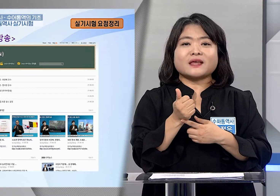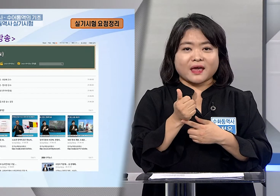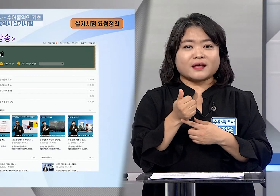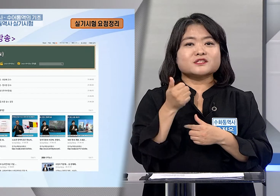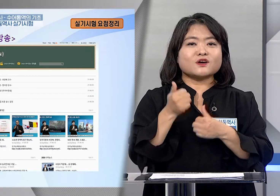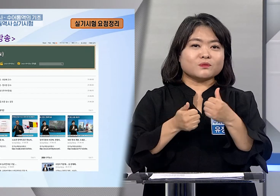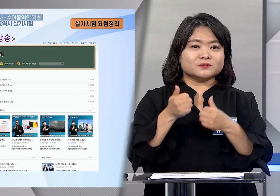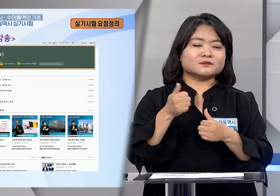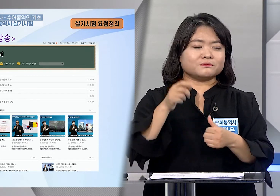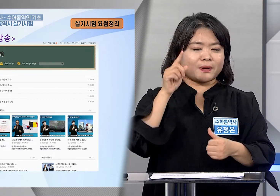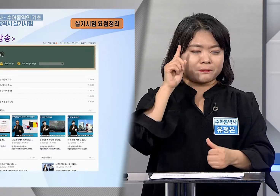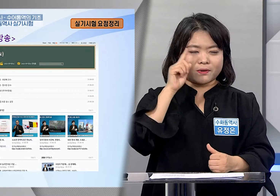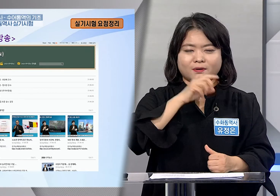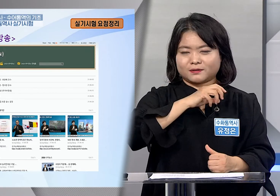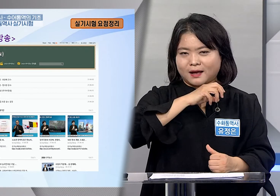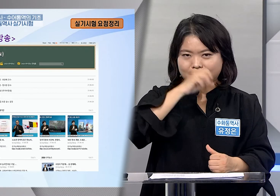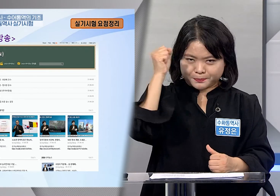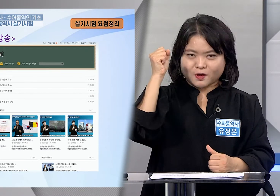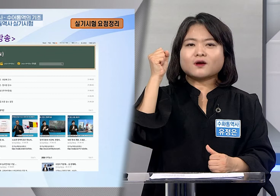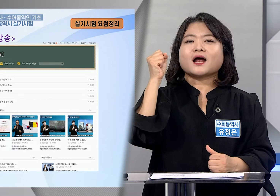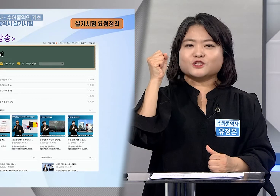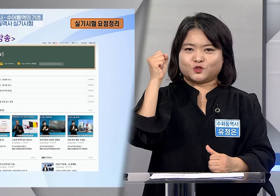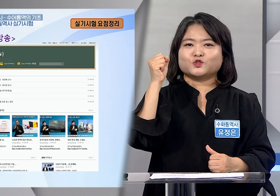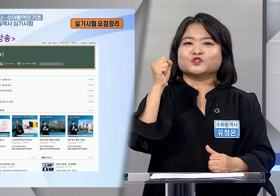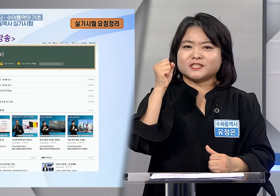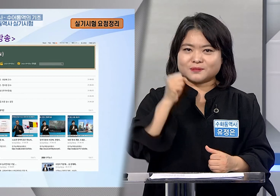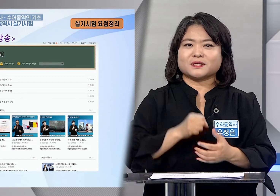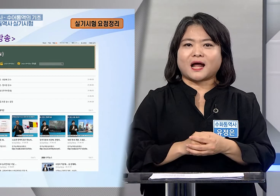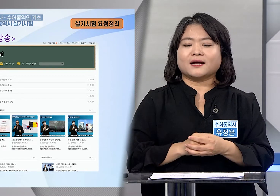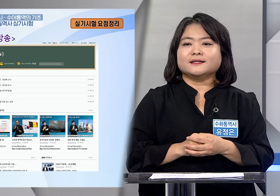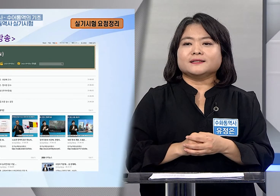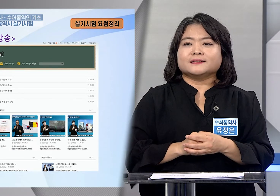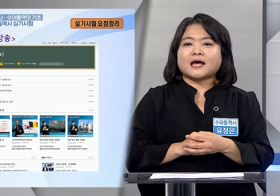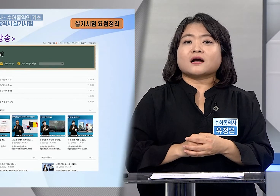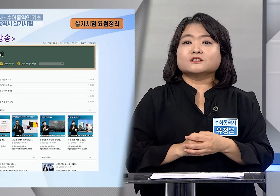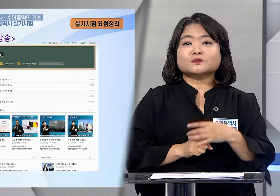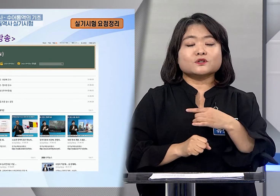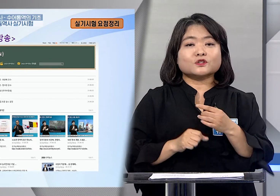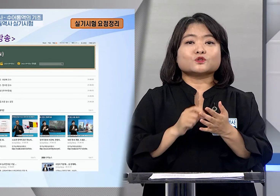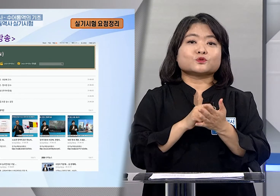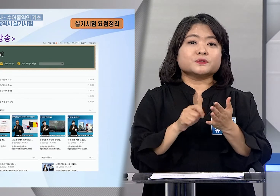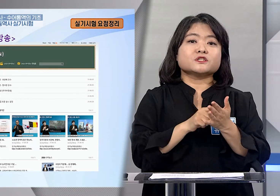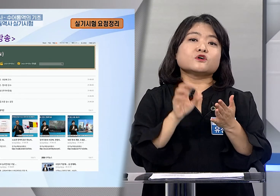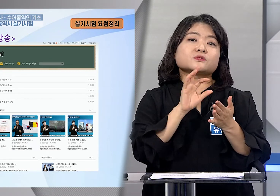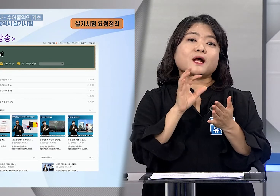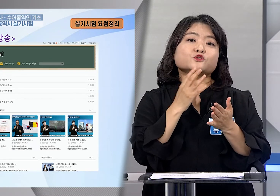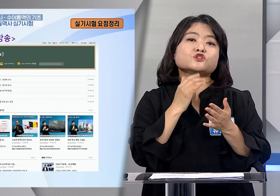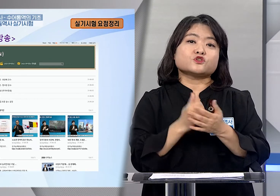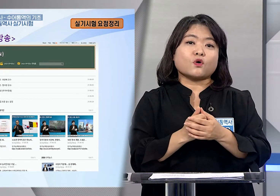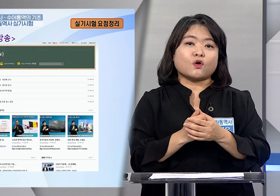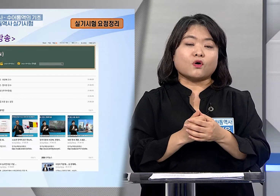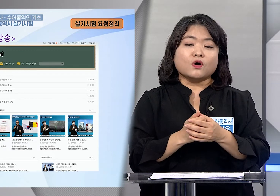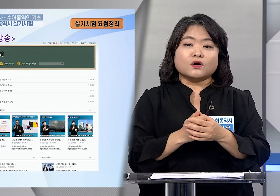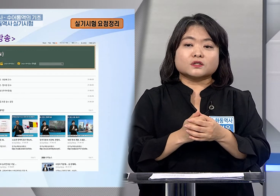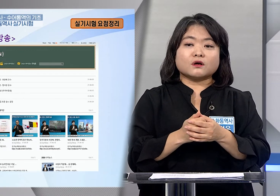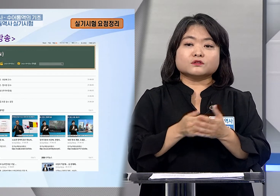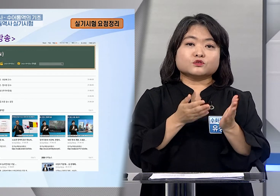네, 시험은 100% 합격할 수 있습니다. 자, 그리고 여기서도 필기 연습할 수 있죠. 그런